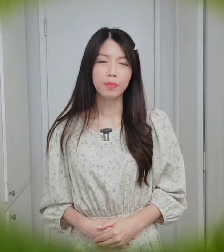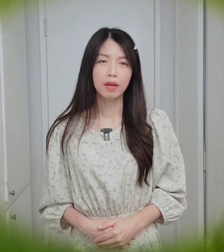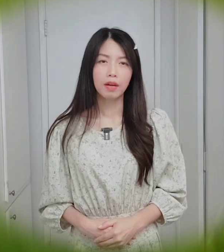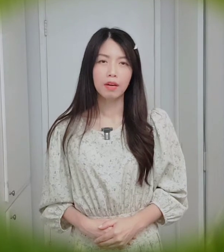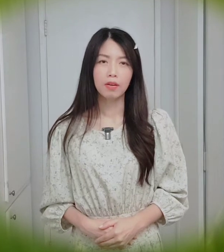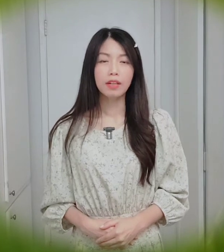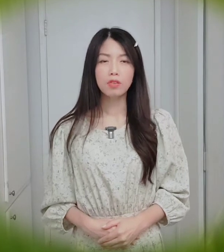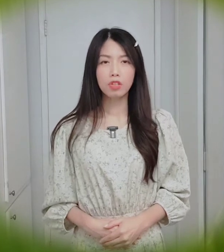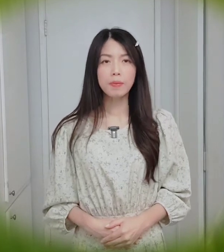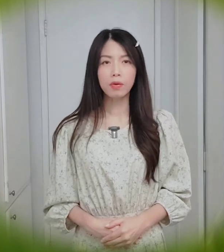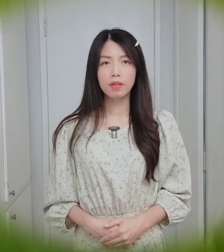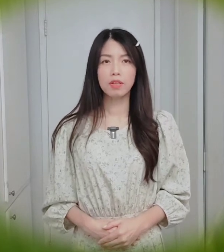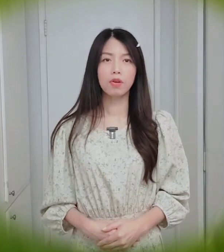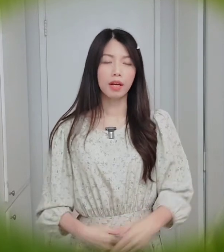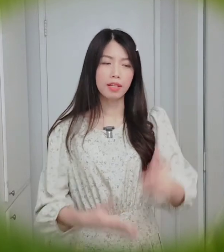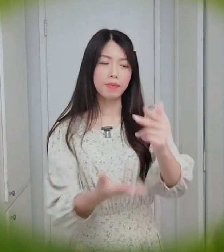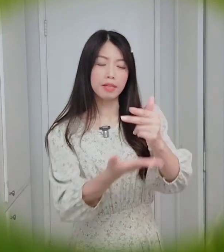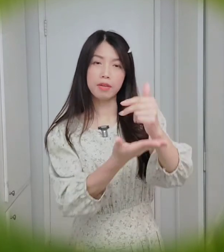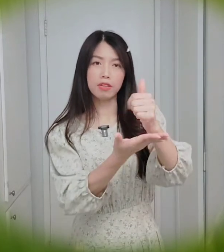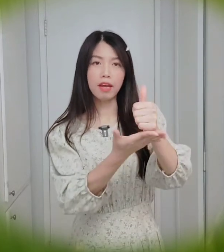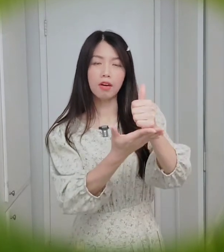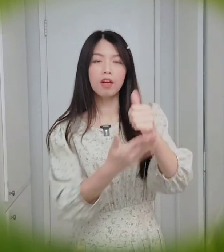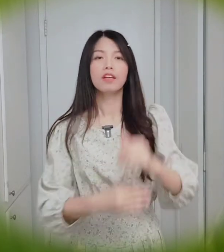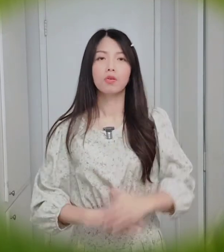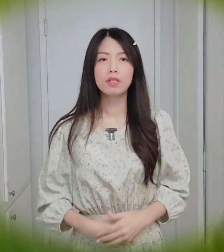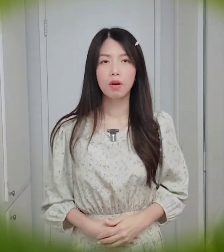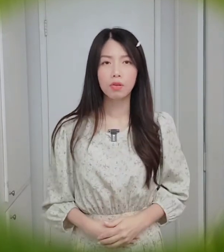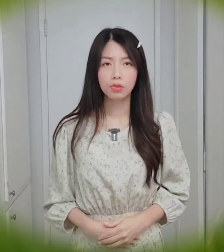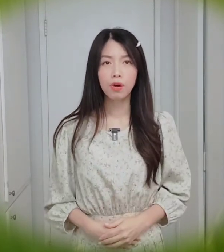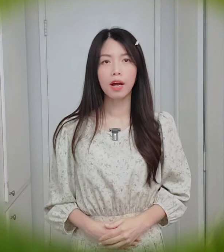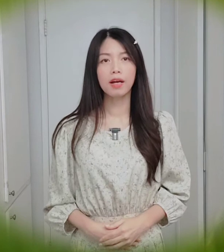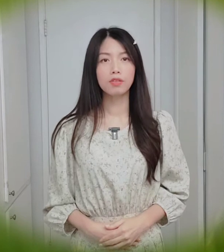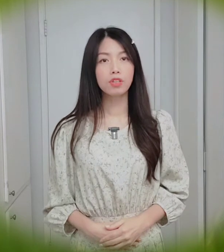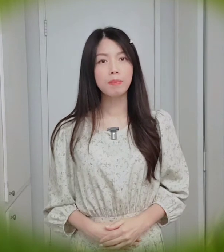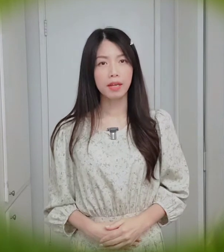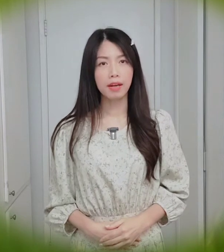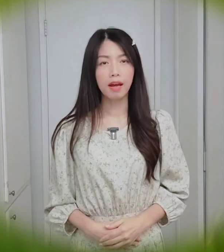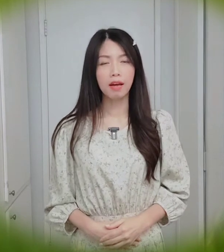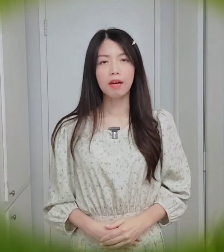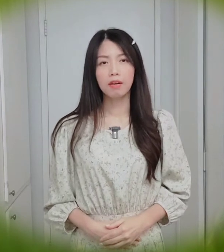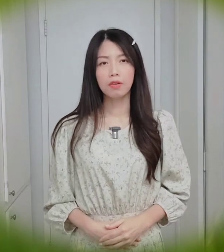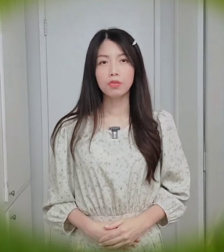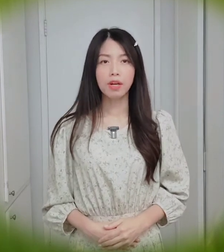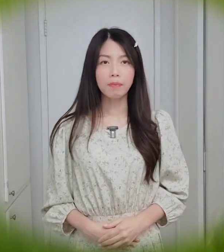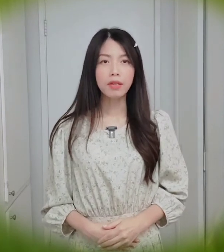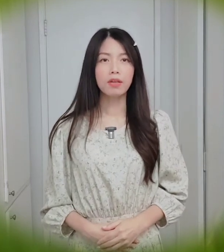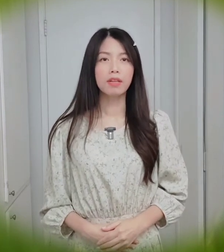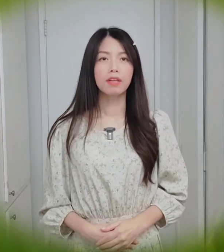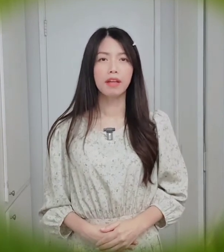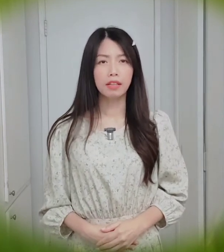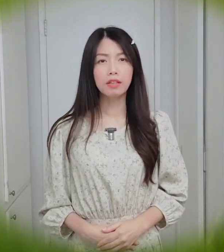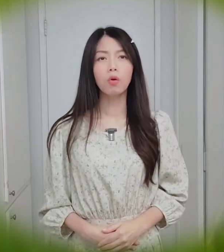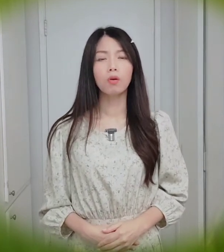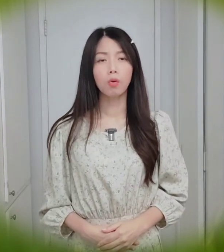할까요? 일단 주님이라고 하는 뜻의 수어는 아까 제가 말씀드렸는데요. 여기서 주어가 주님이 아니라 중간에